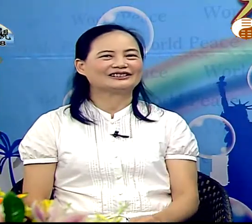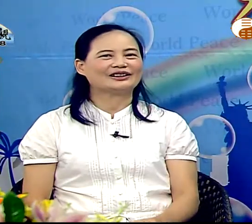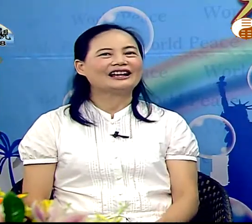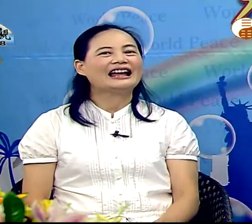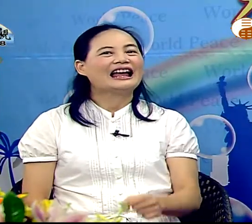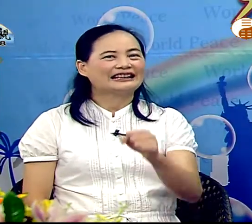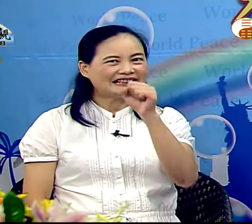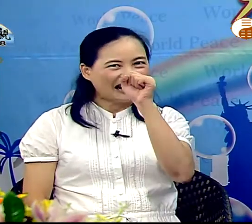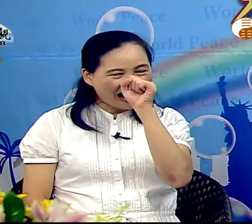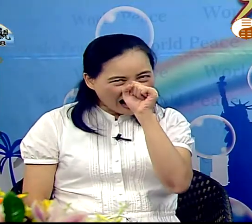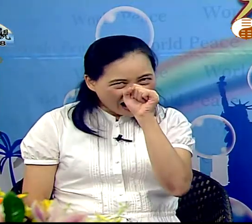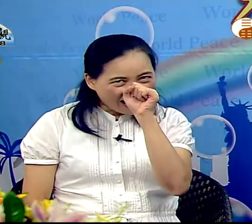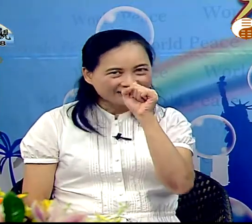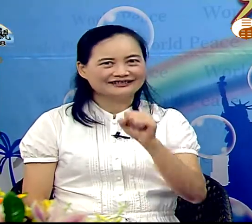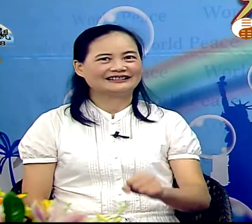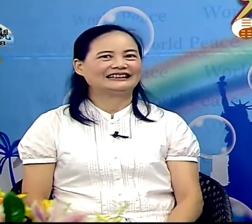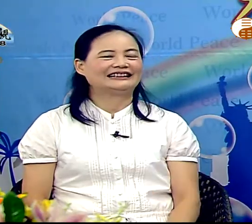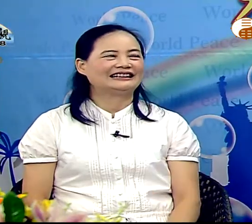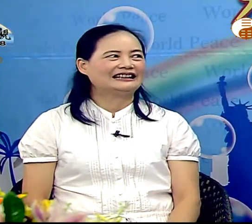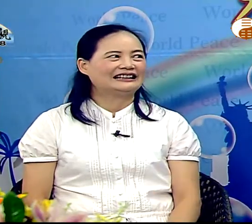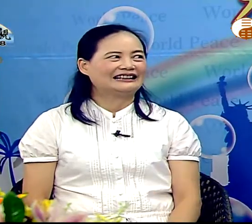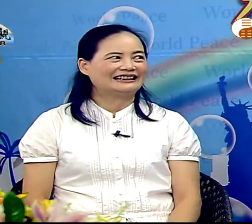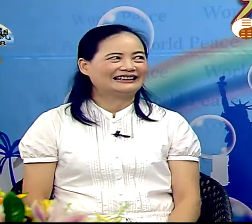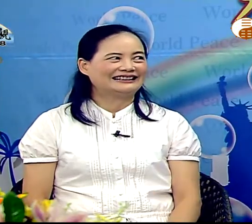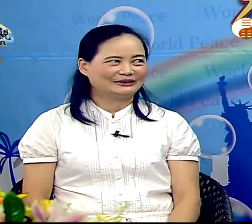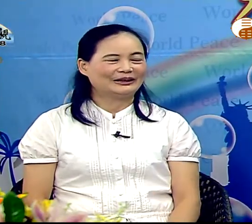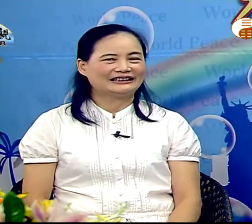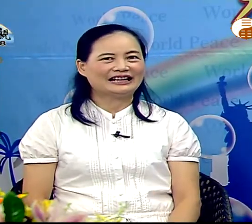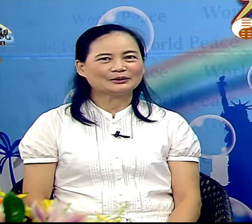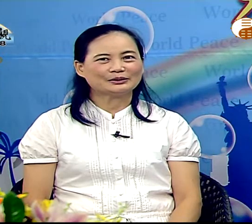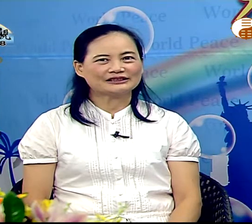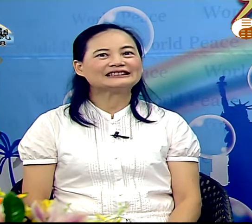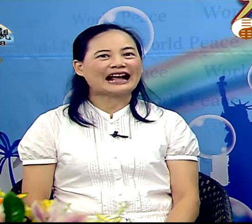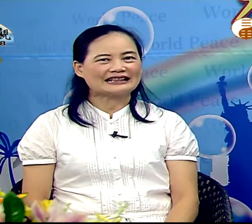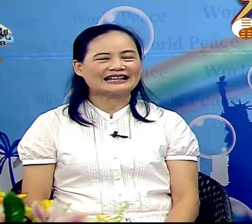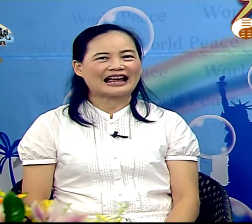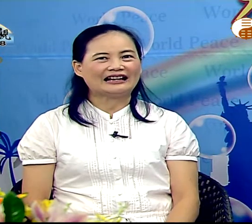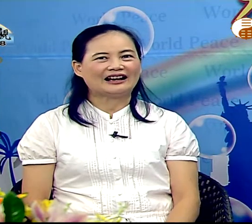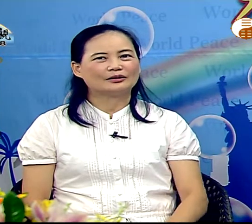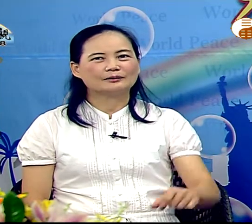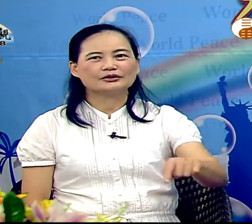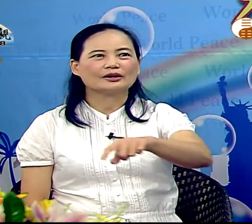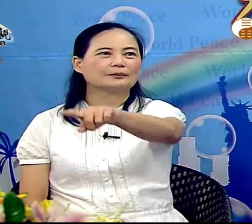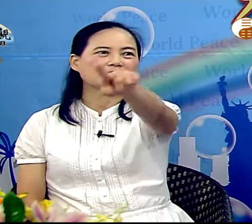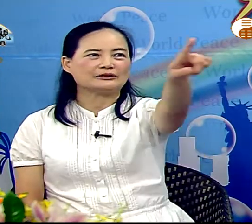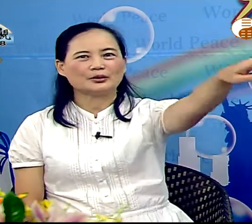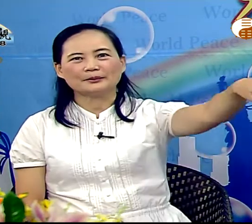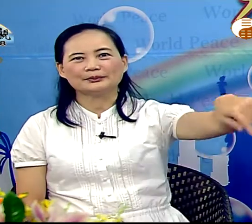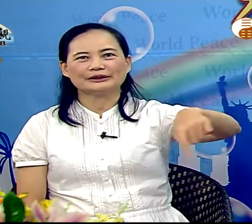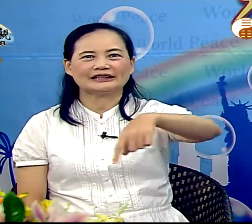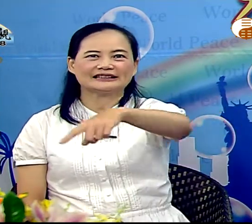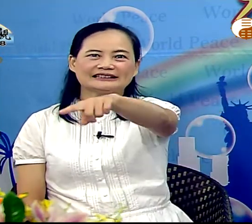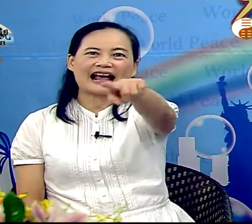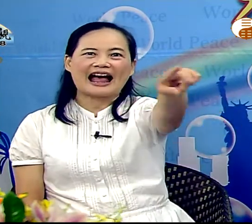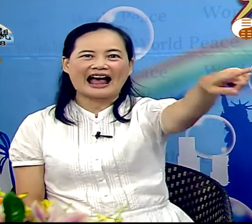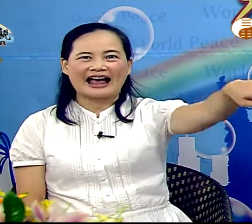说你好， 是， 对，那如果是大家好，我们就会比全部的大